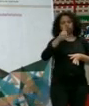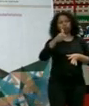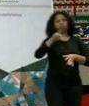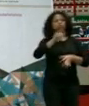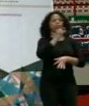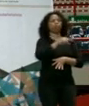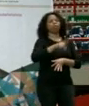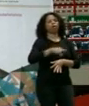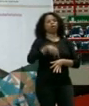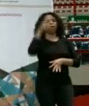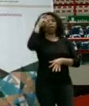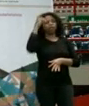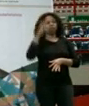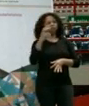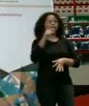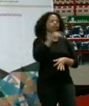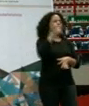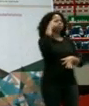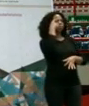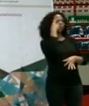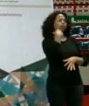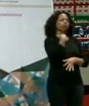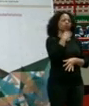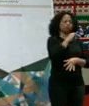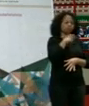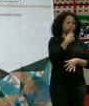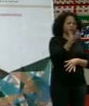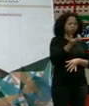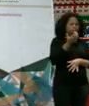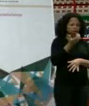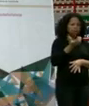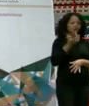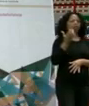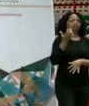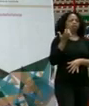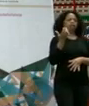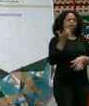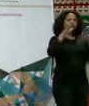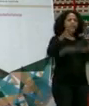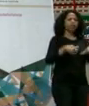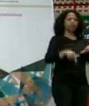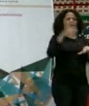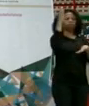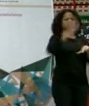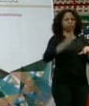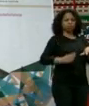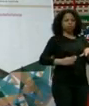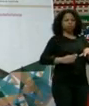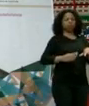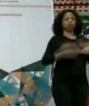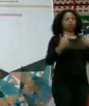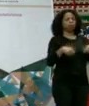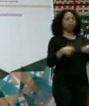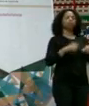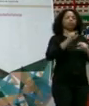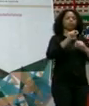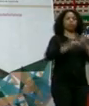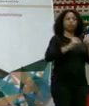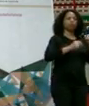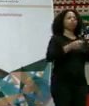governar, eu tenho que satisfazer as elites brasileiras. Por isso que ele estabeleceu uma série de